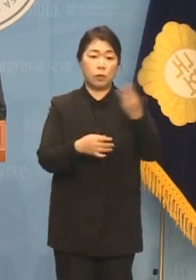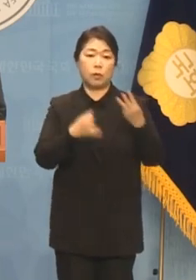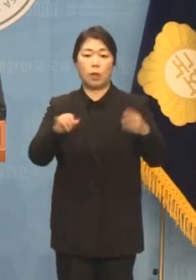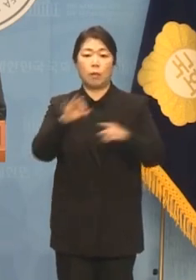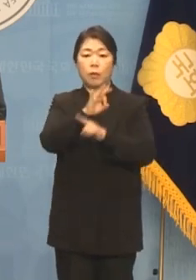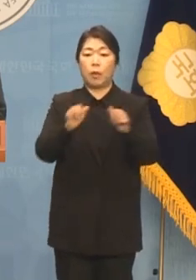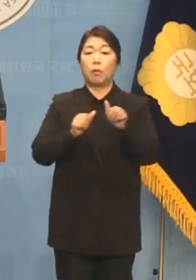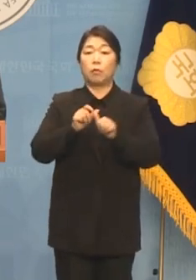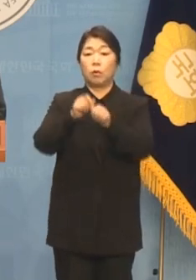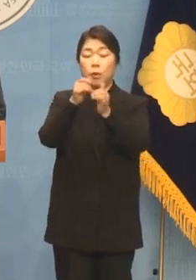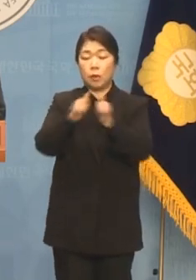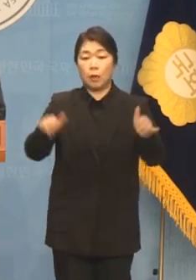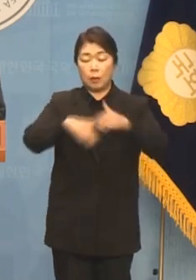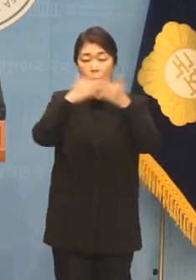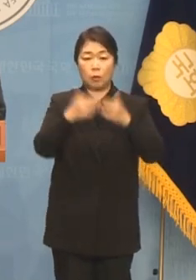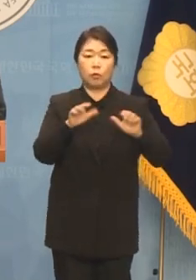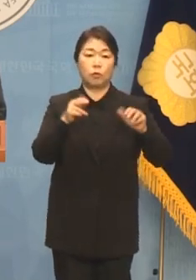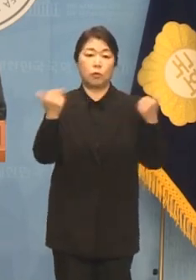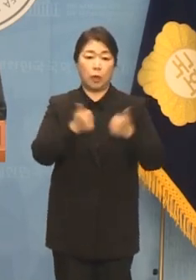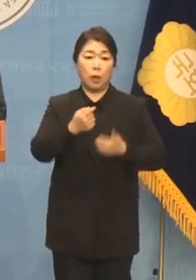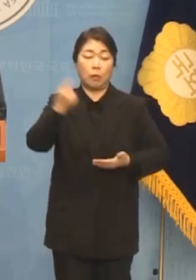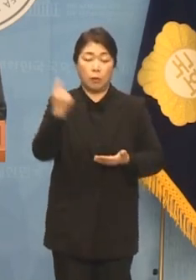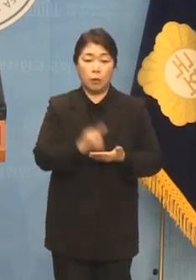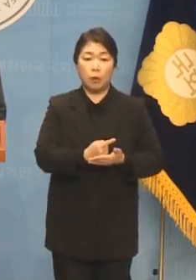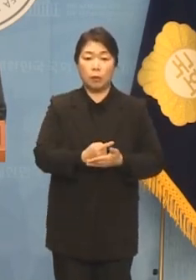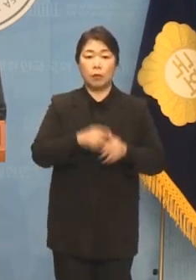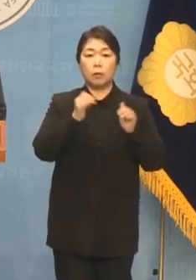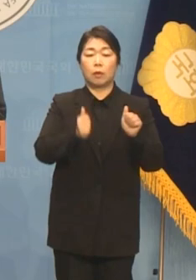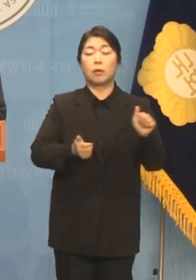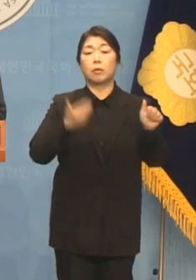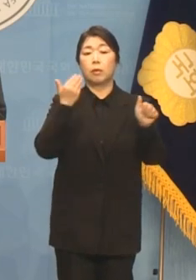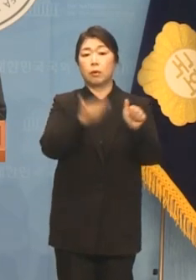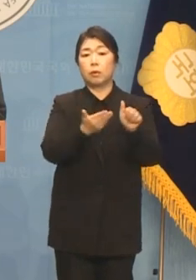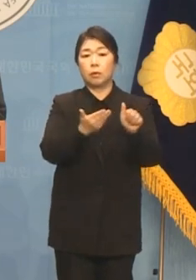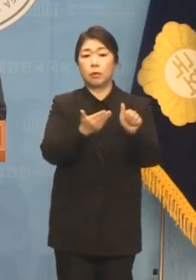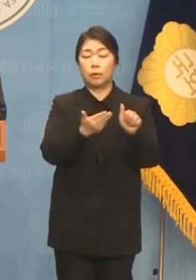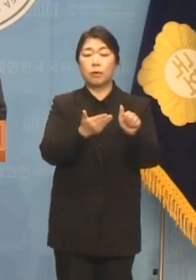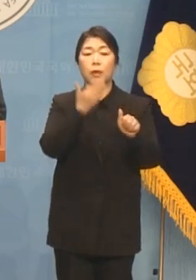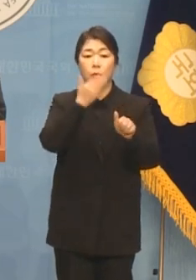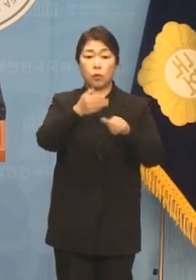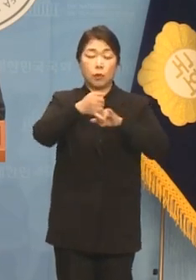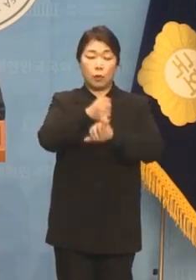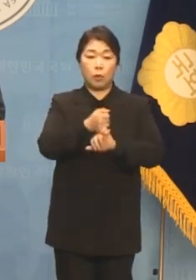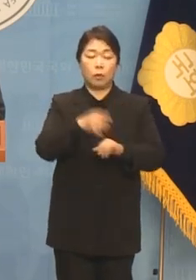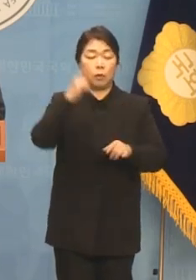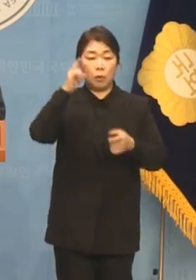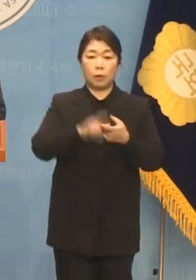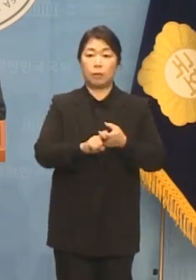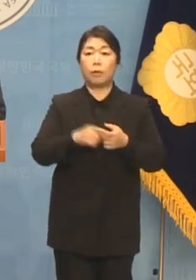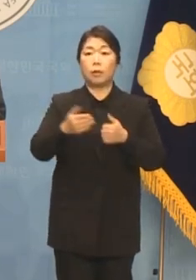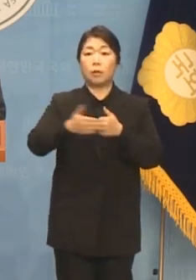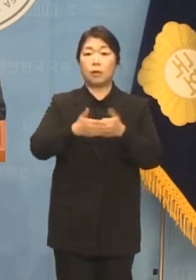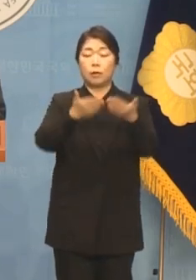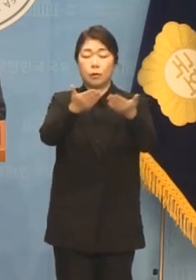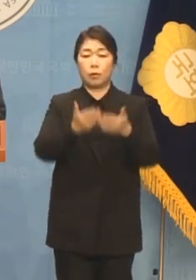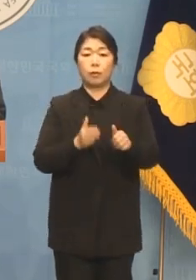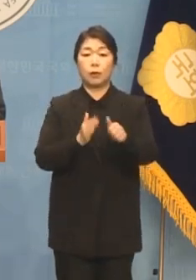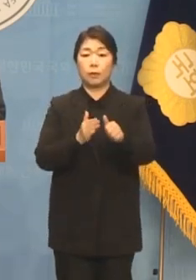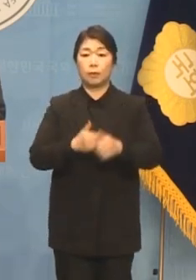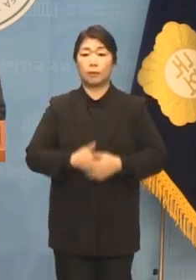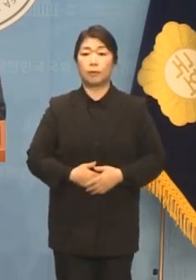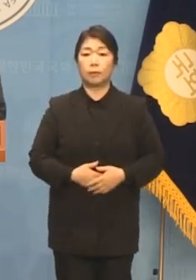비례 후보들이 모두 국회에 들어와 정권 심판의 최선두에 설 수 있도록 관심과 지지를